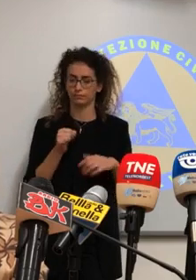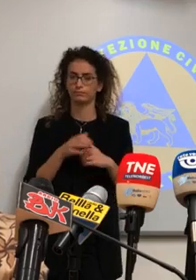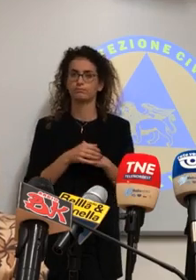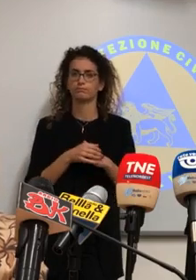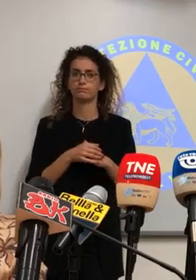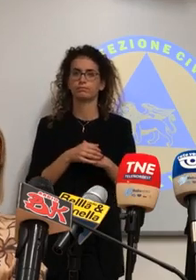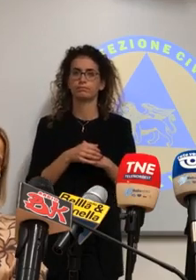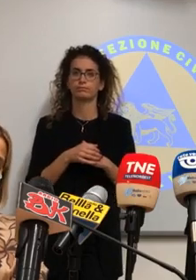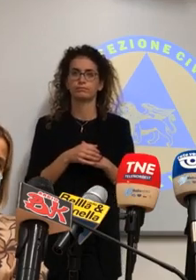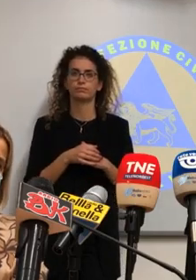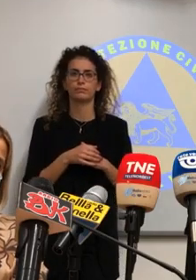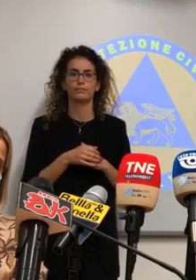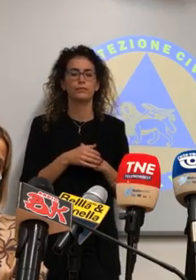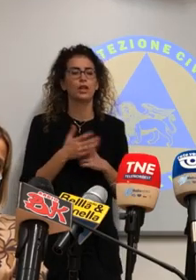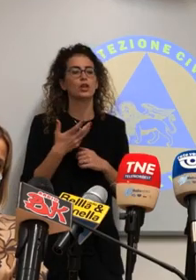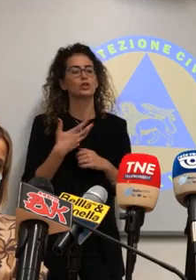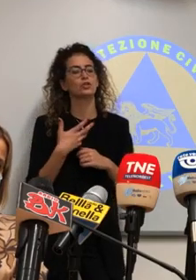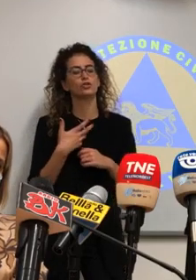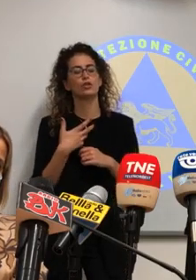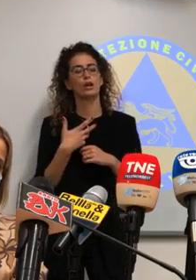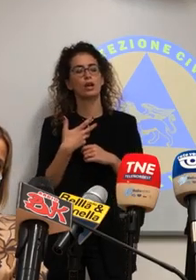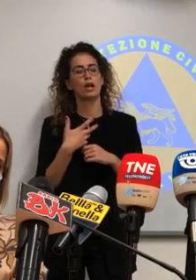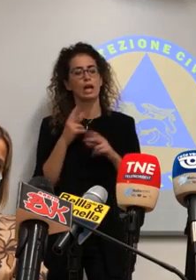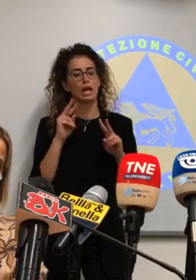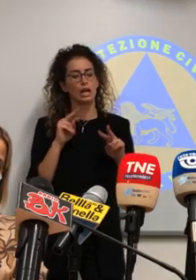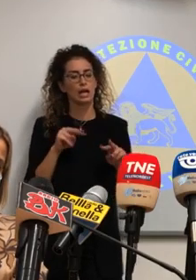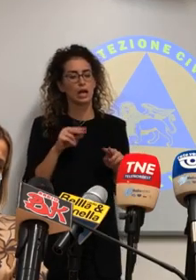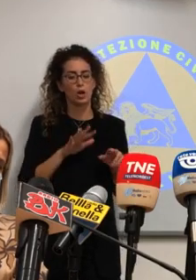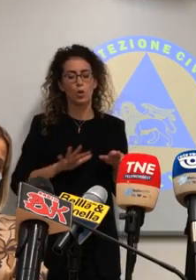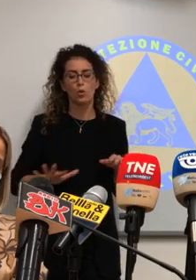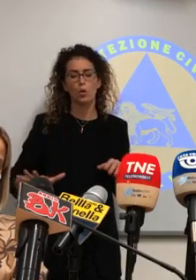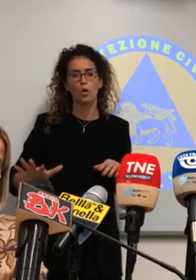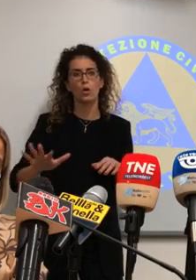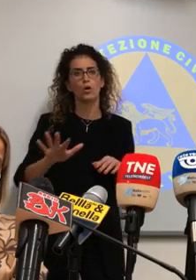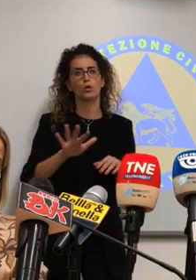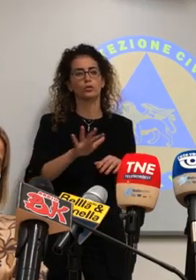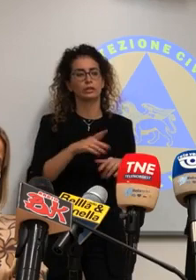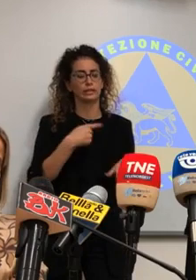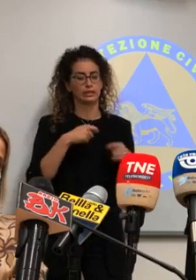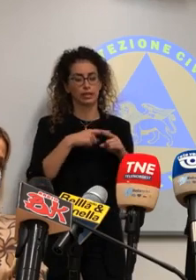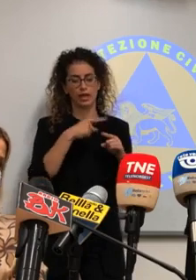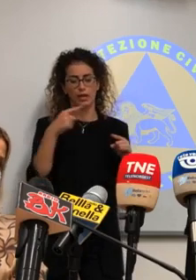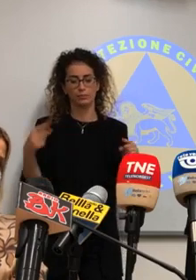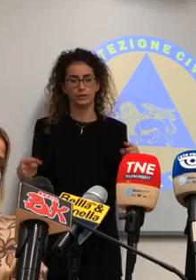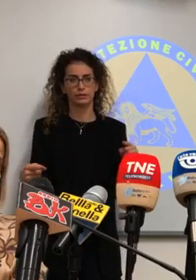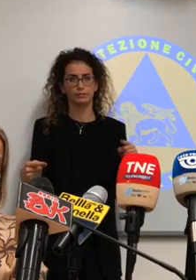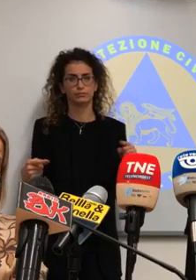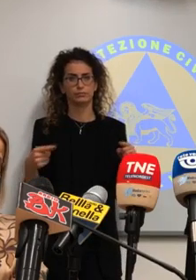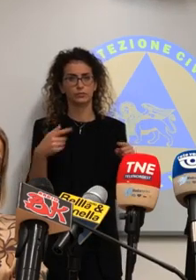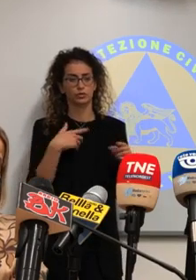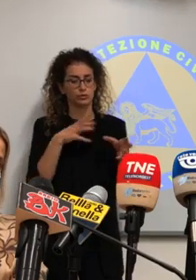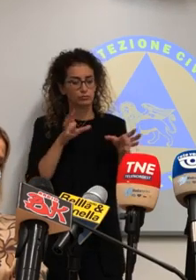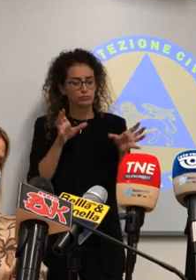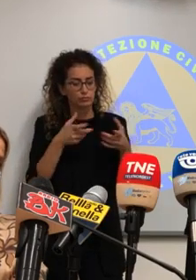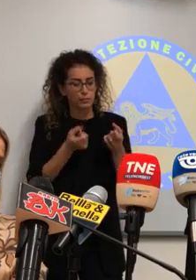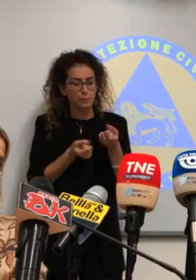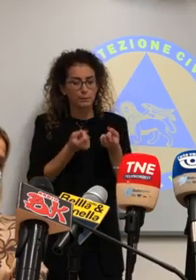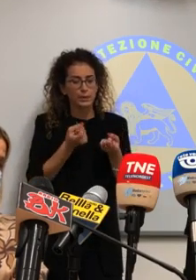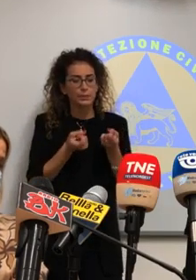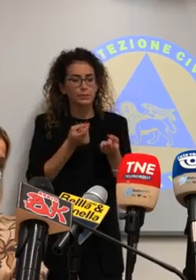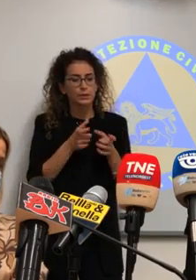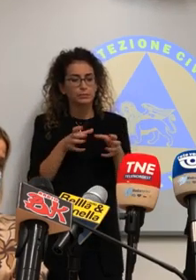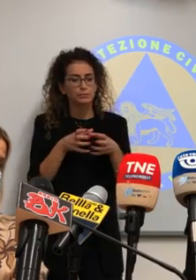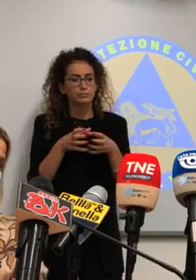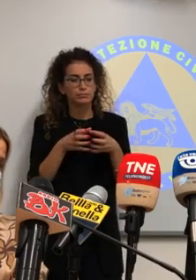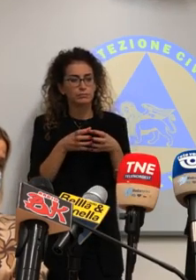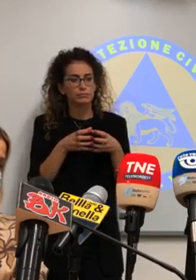E avete fatto anche un'analisi dei luoghi, cioè ci sono stati da settembre ad oggi dei focolai che